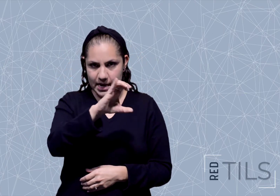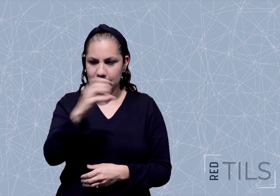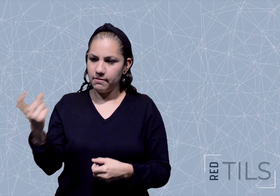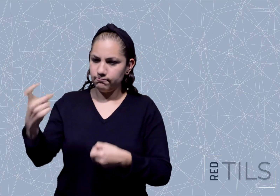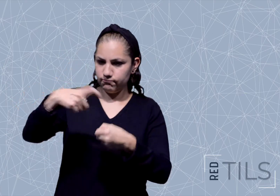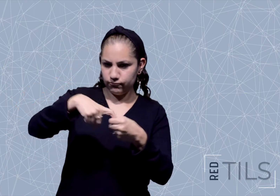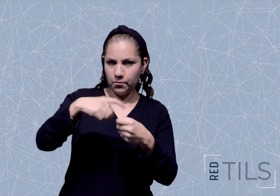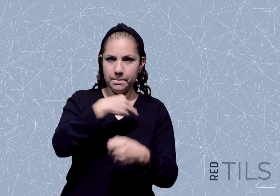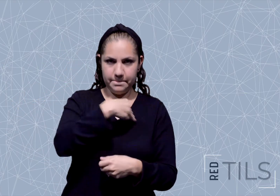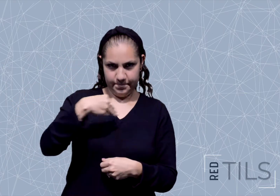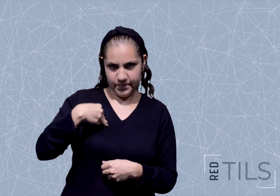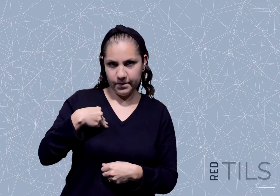IC.